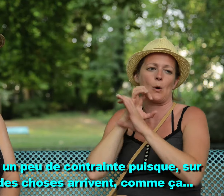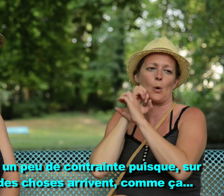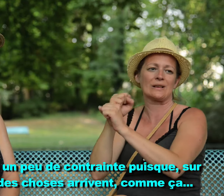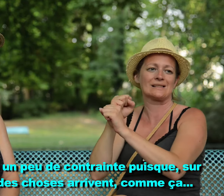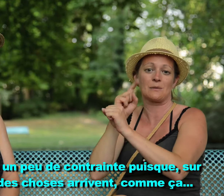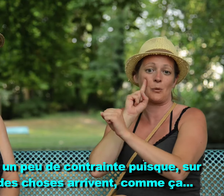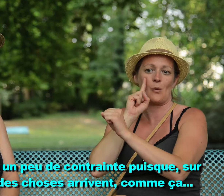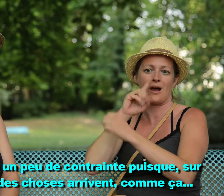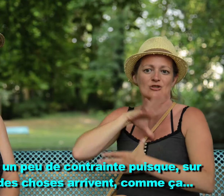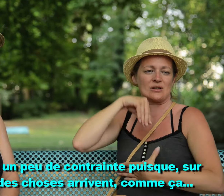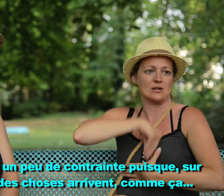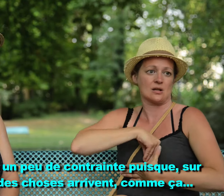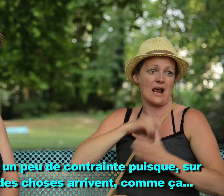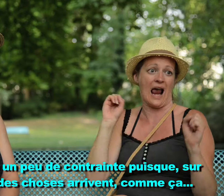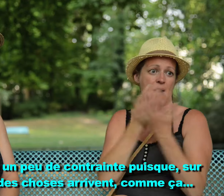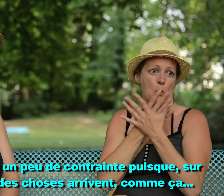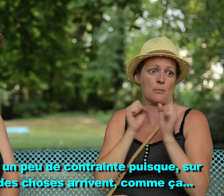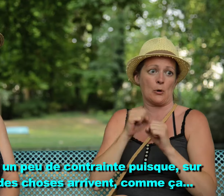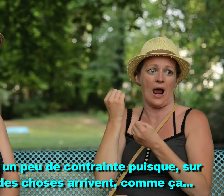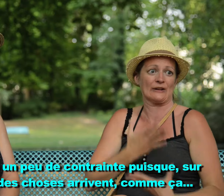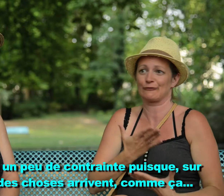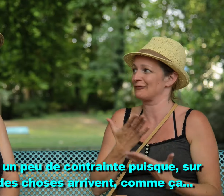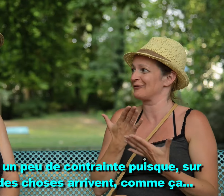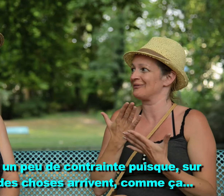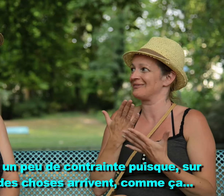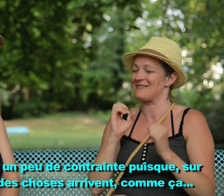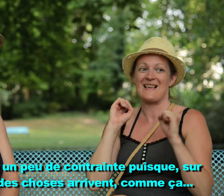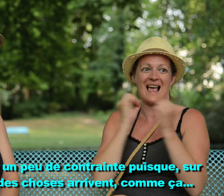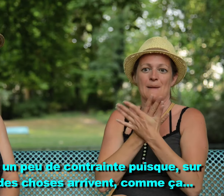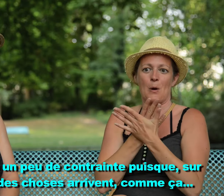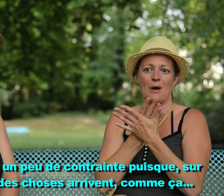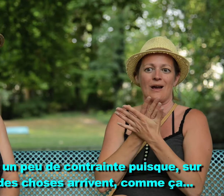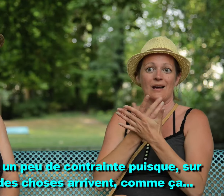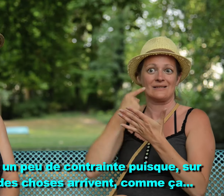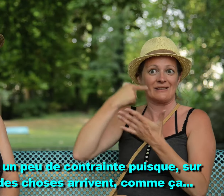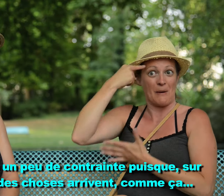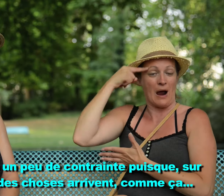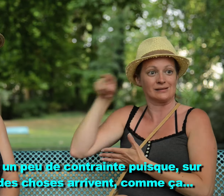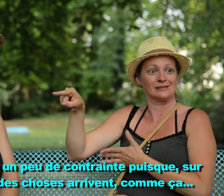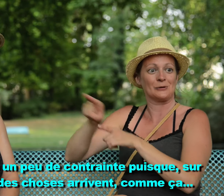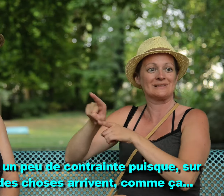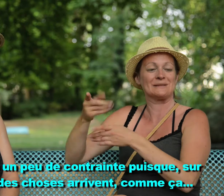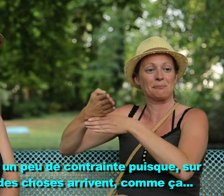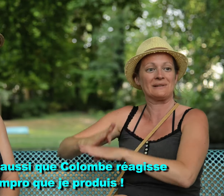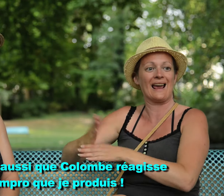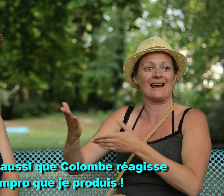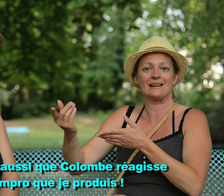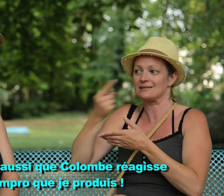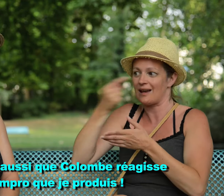Donc il y a un peu de contraintes puisque moi sur l'impro ça peut arriver des choses comme ça mais il faut aussi